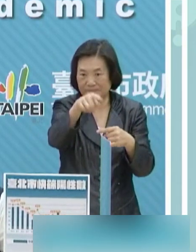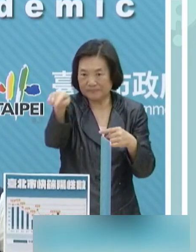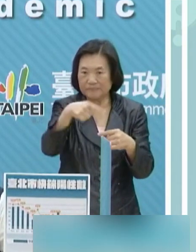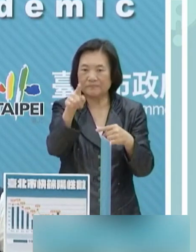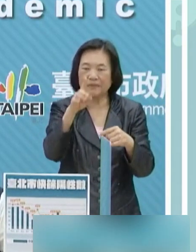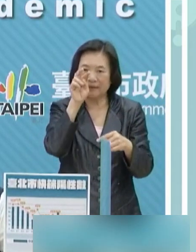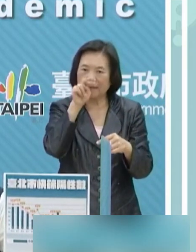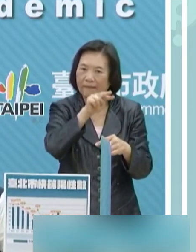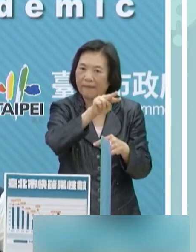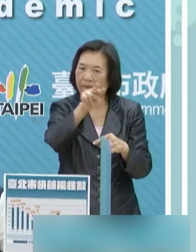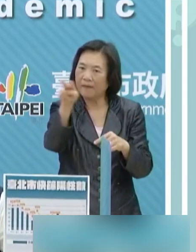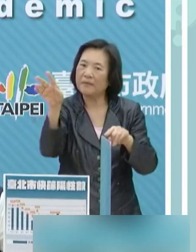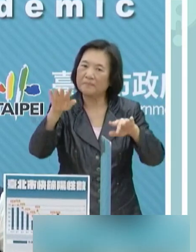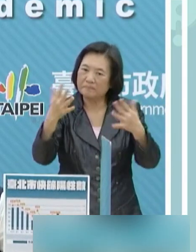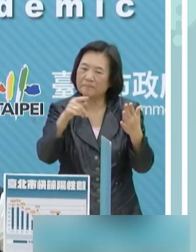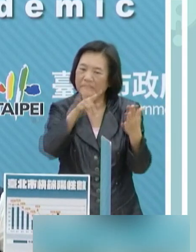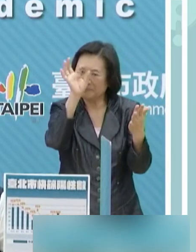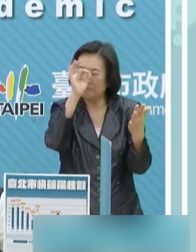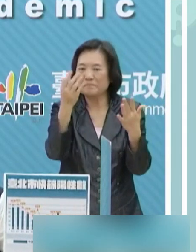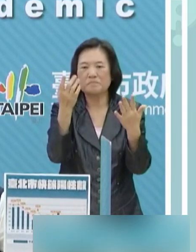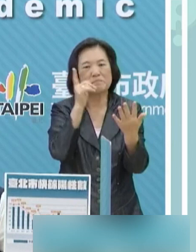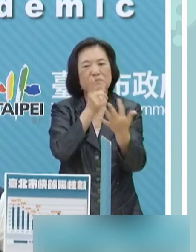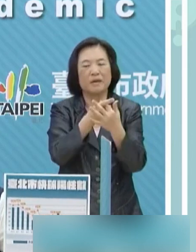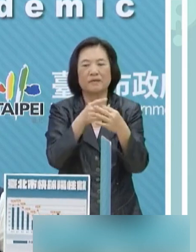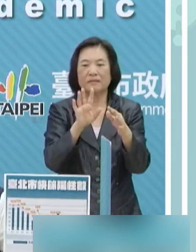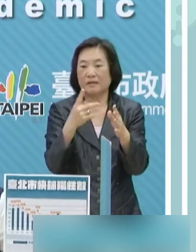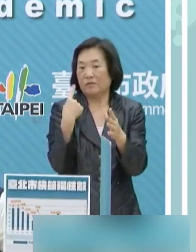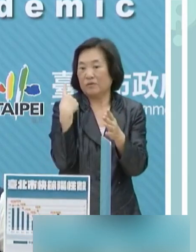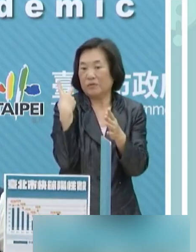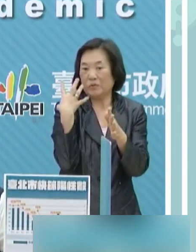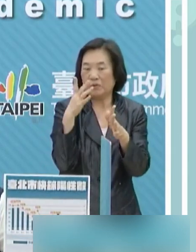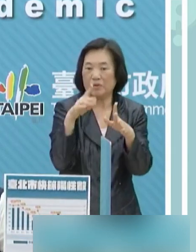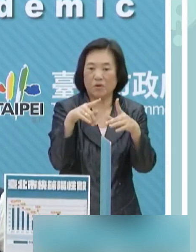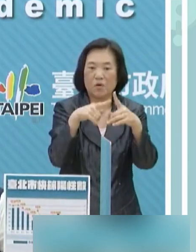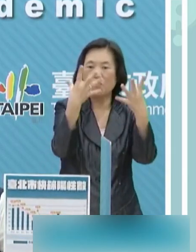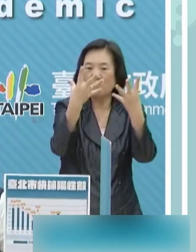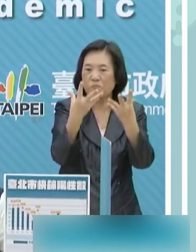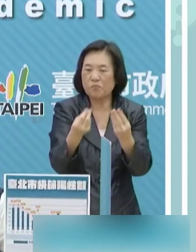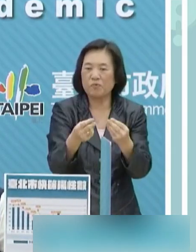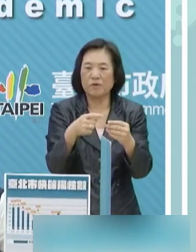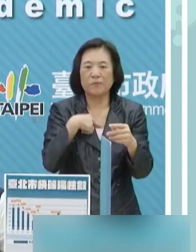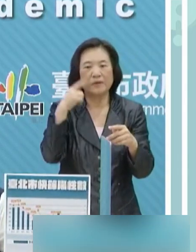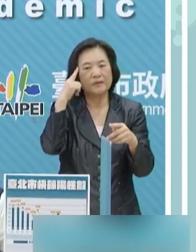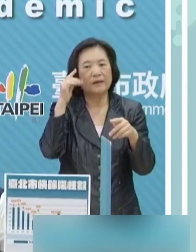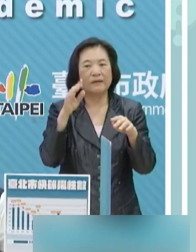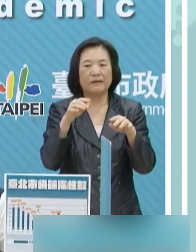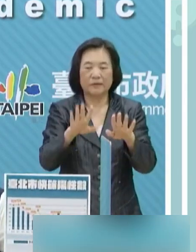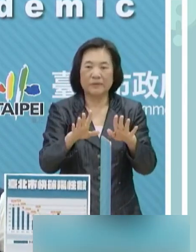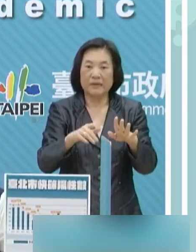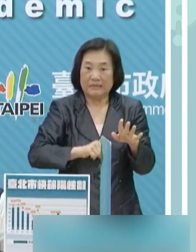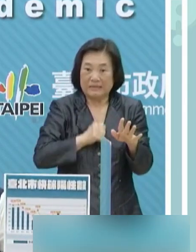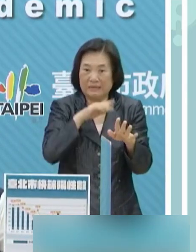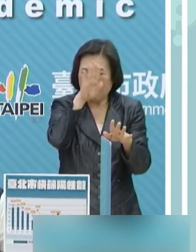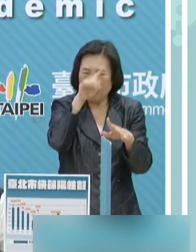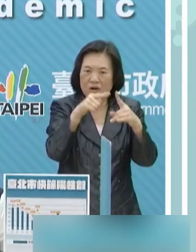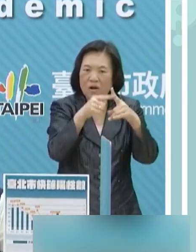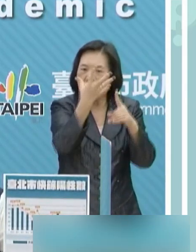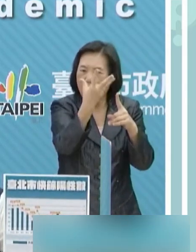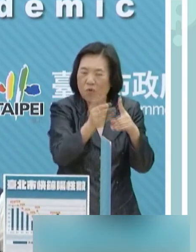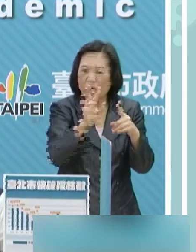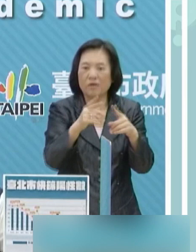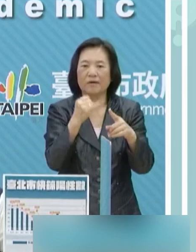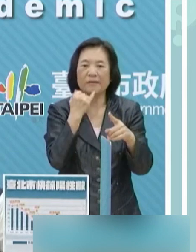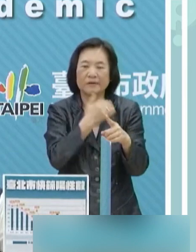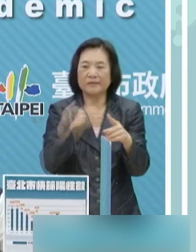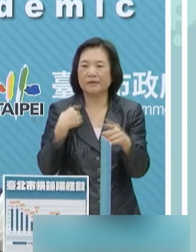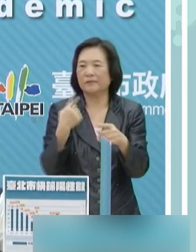怎么做？因为虽然疫苗是一个终极的解决方案呢，但是现在看起来疫苗也不会那么快到，所以